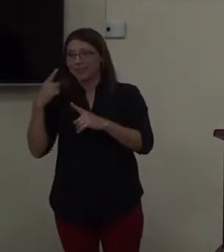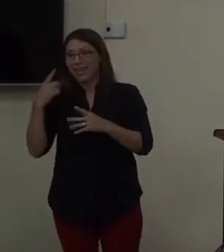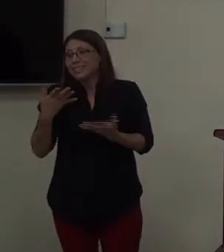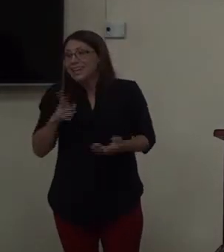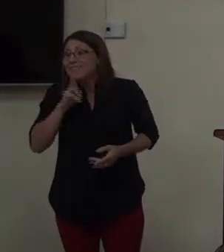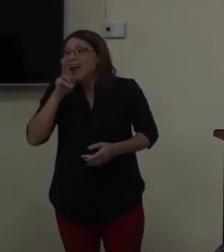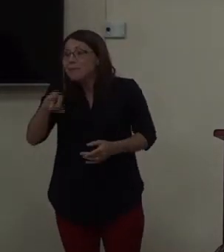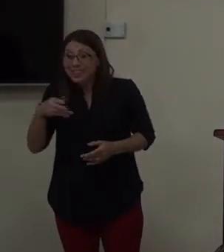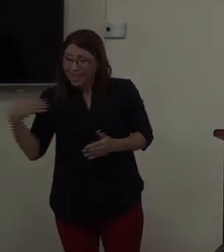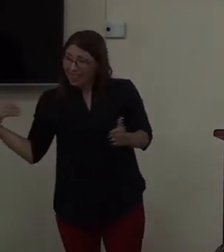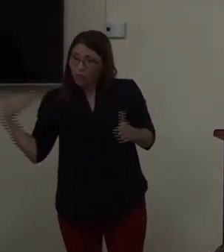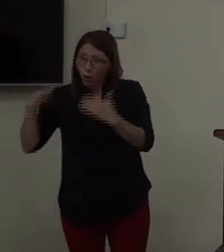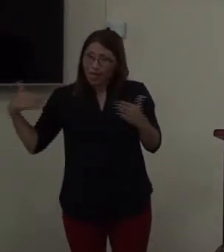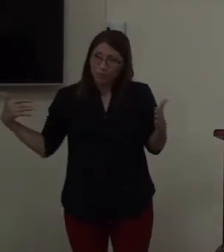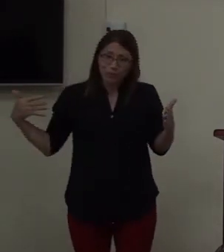hablantes plenos